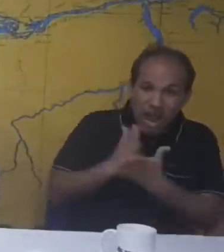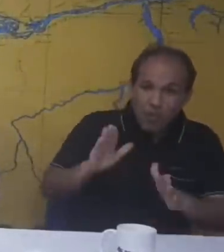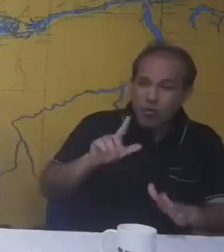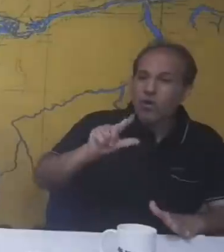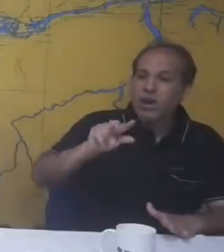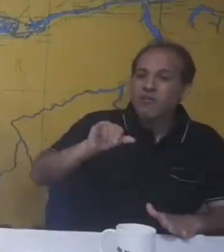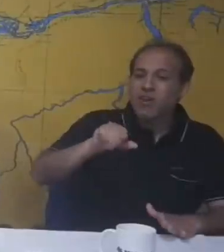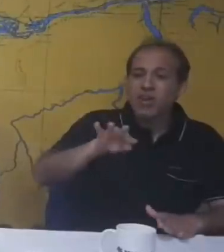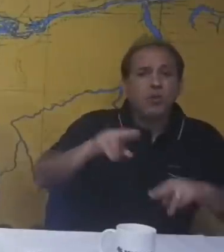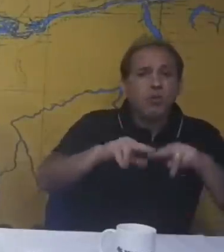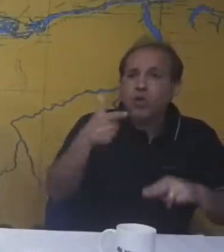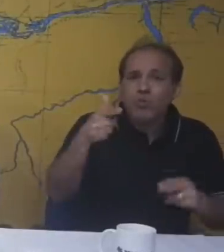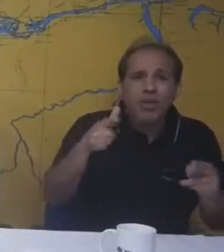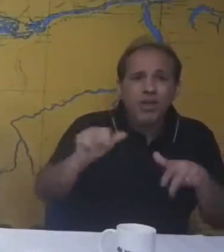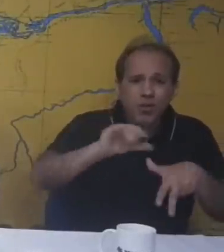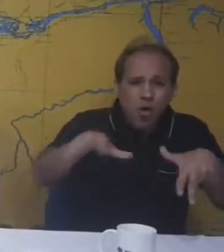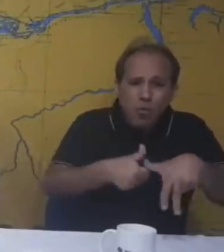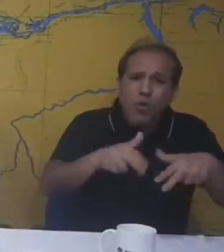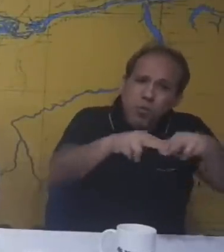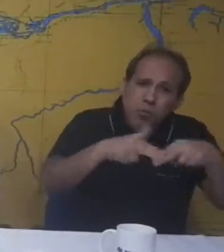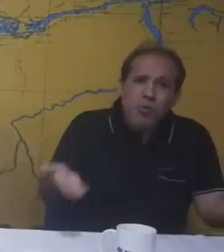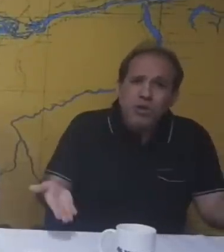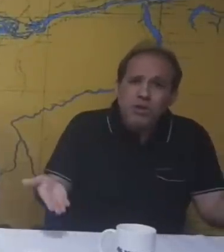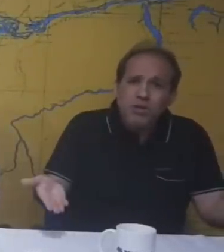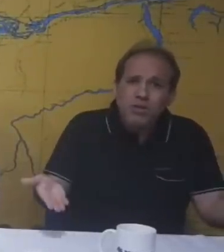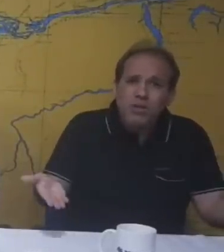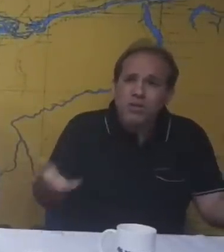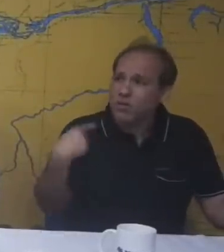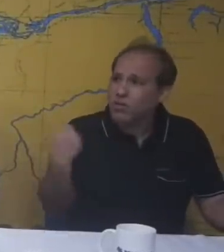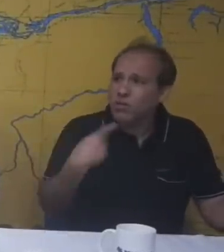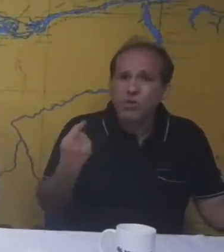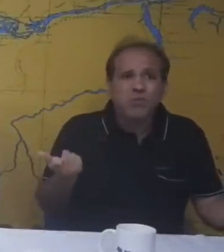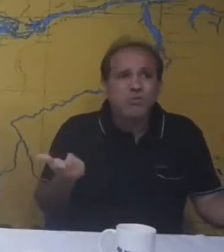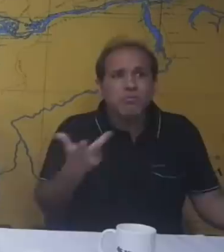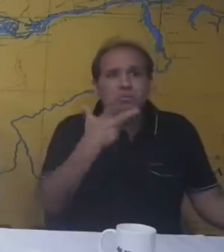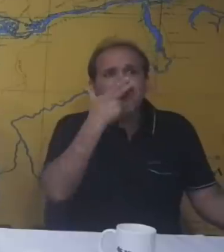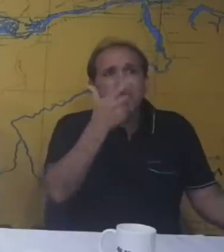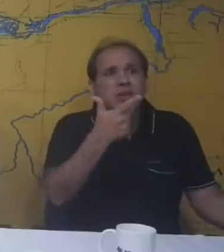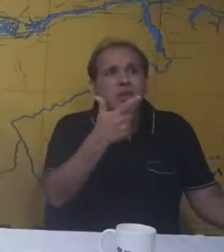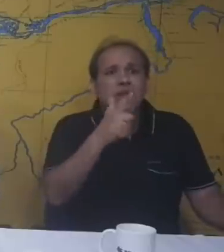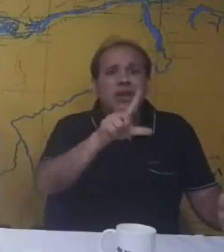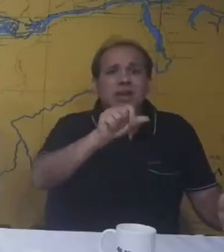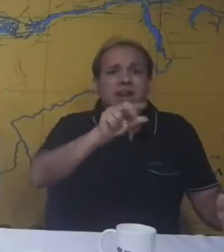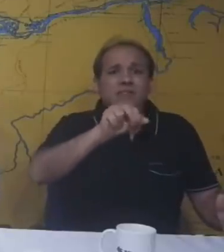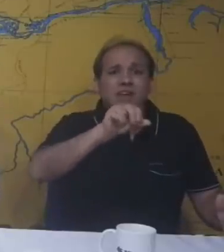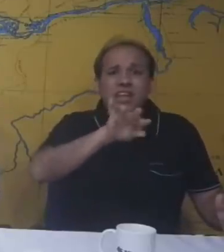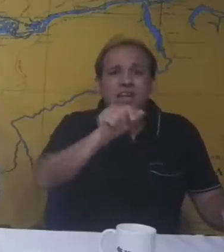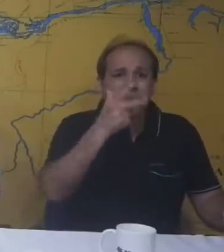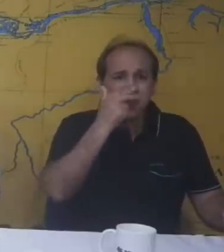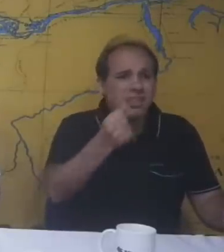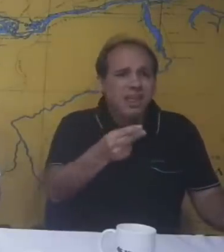temos uma notícia de corrupção. Então, para nós, a Lava Jato não tem, vamos dizer, finalidade, graças a Deus.